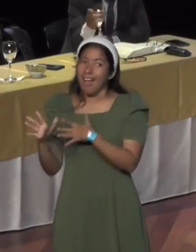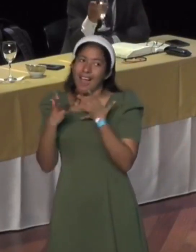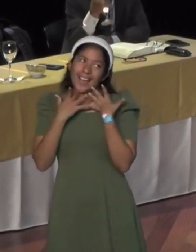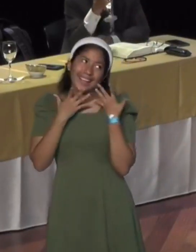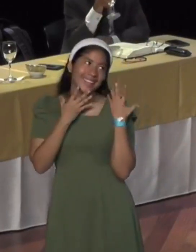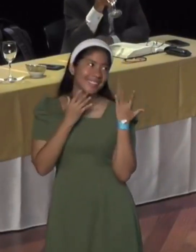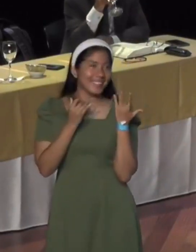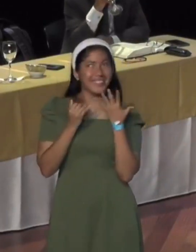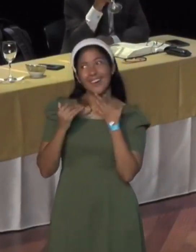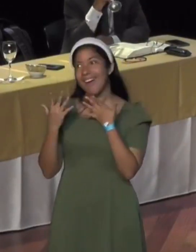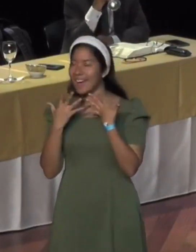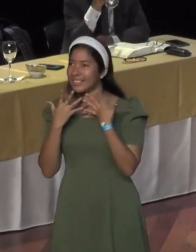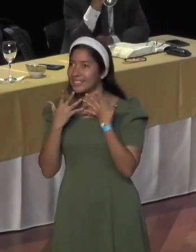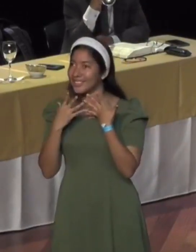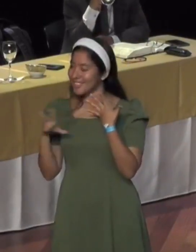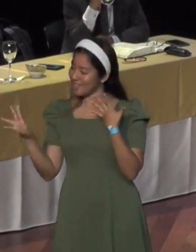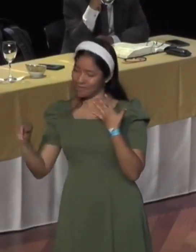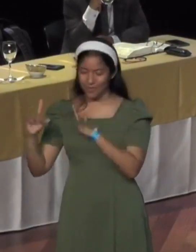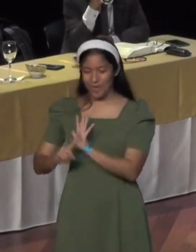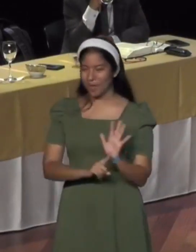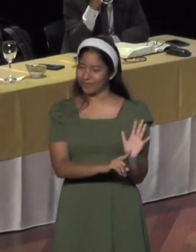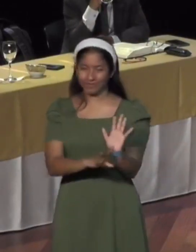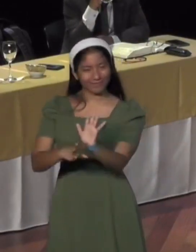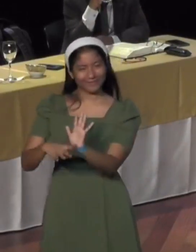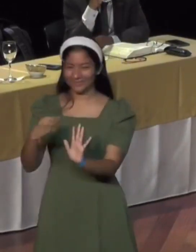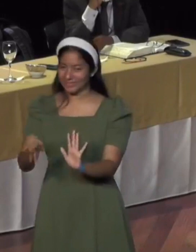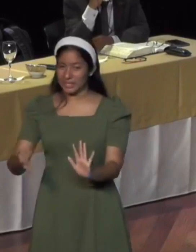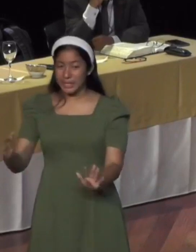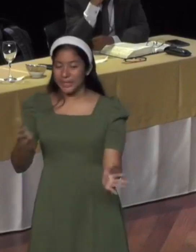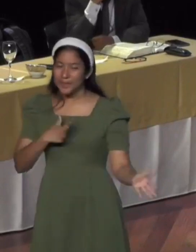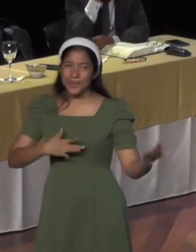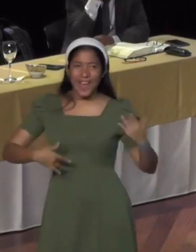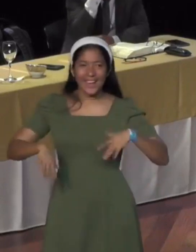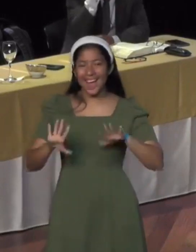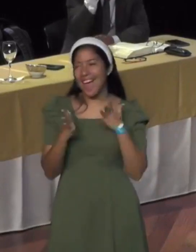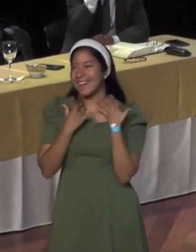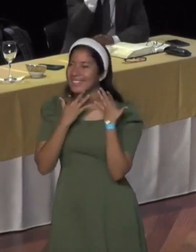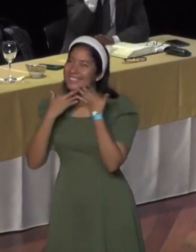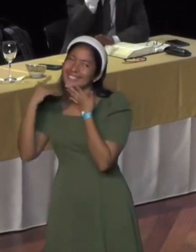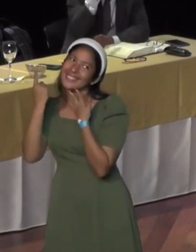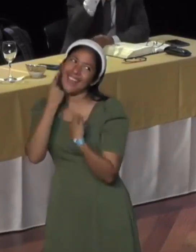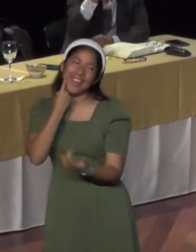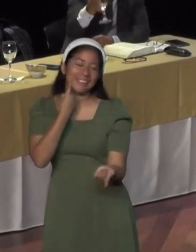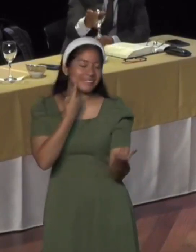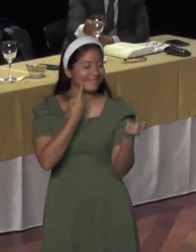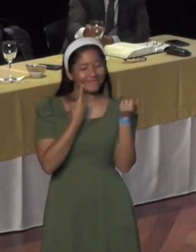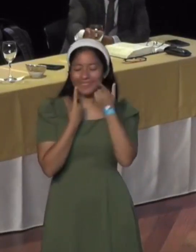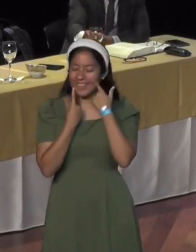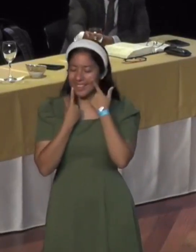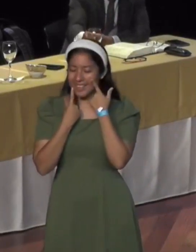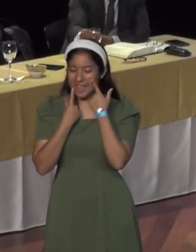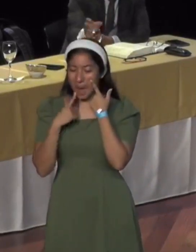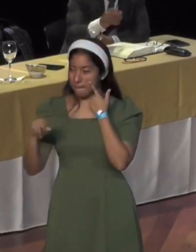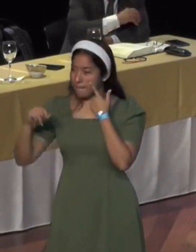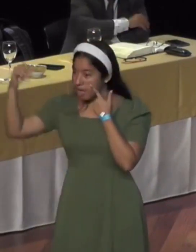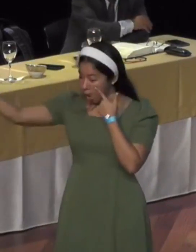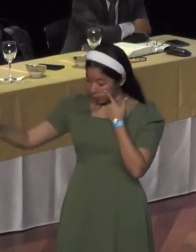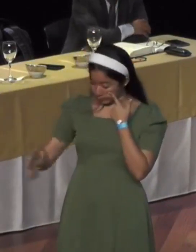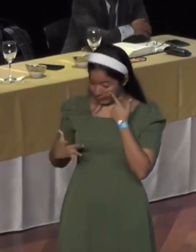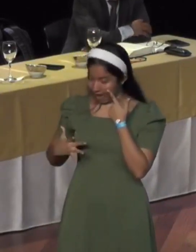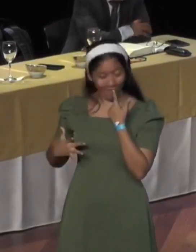convicciones, fuera de realidades. Romántica la canción, nos hace llorar, pero no hay carácter espiritual.